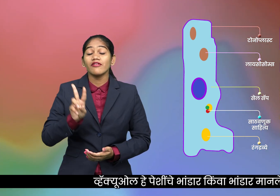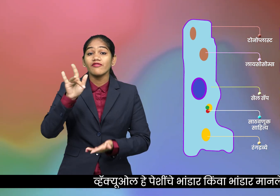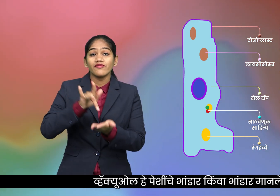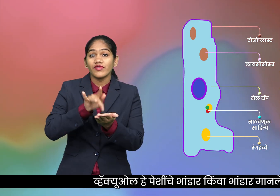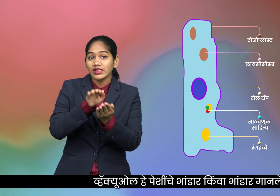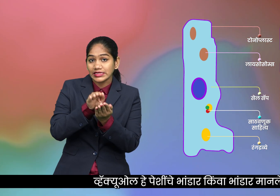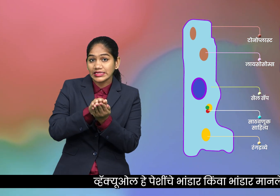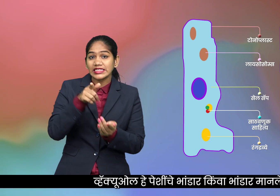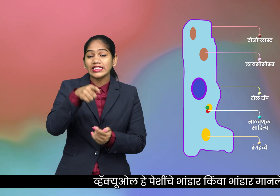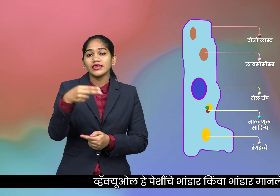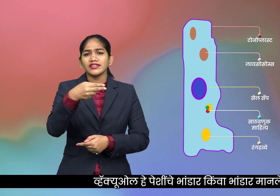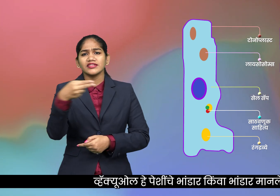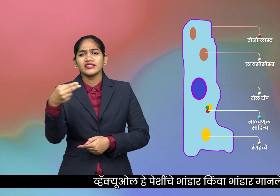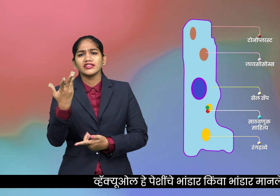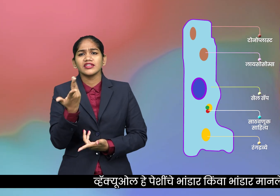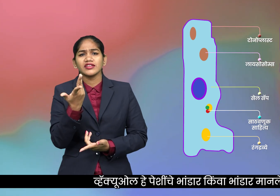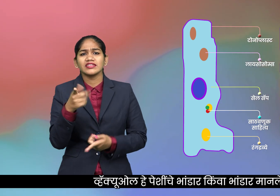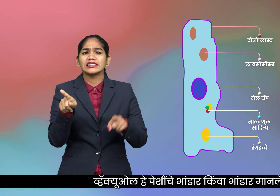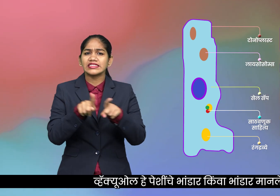व्हॅक्यूल हे पेशींचा भांडार किंवा भांडार मानले जाते